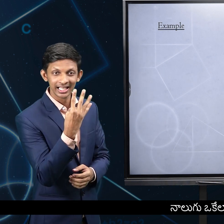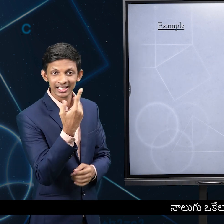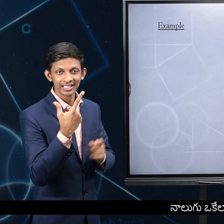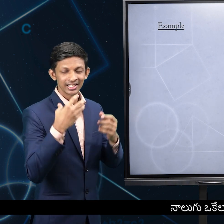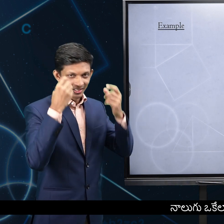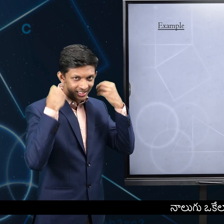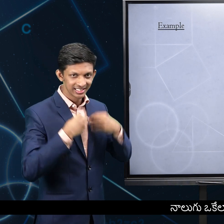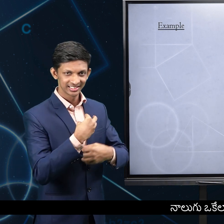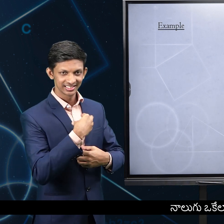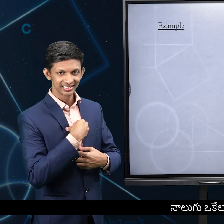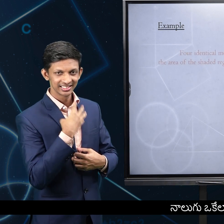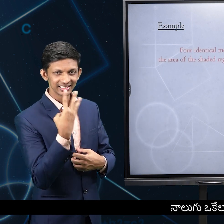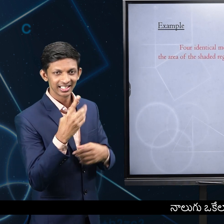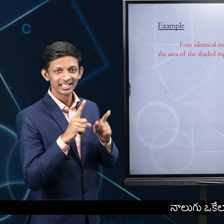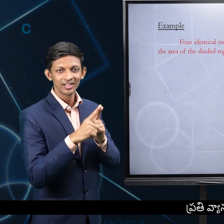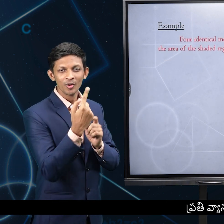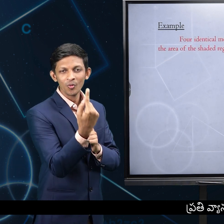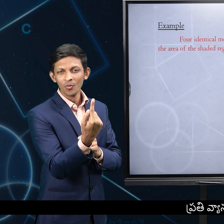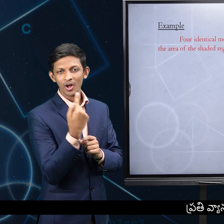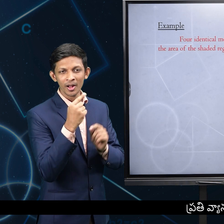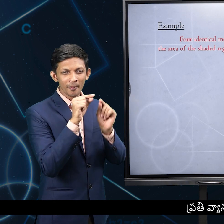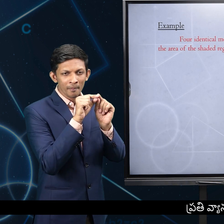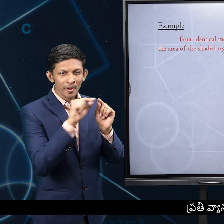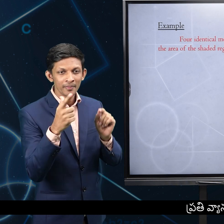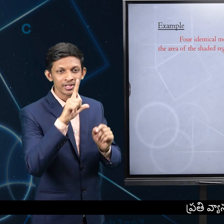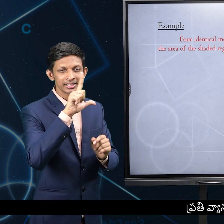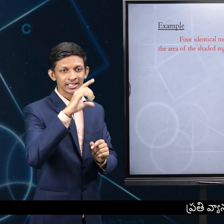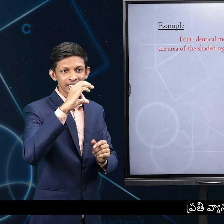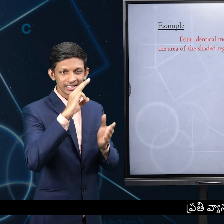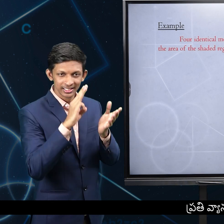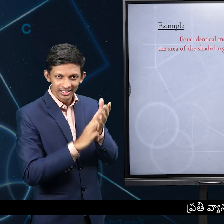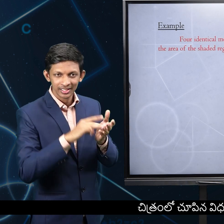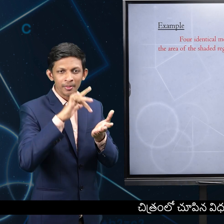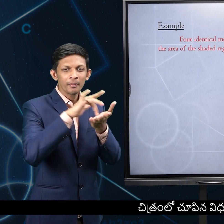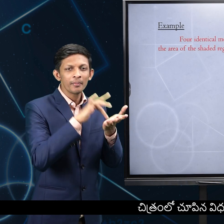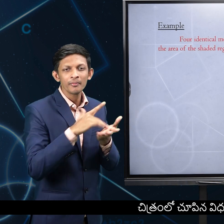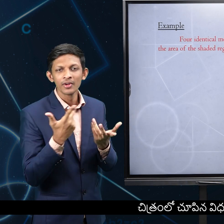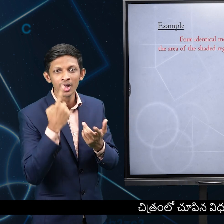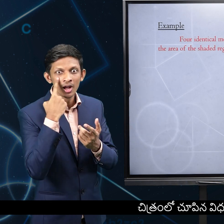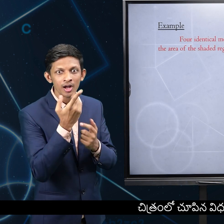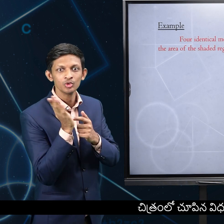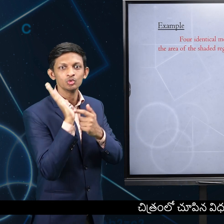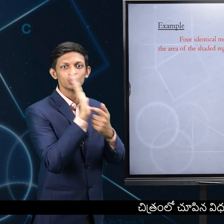4 ఒకేలా పతకాలు ప్రతి వ్యాసం 7 సెంటీమీటర్లు చిత్రంలో చూపిన విధంగా